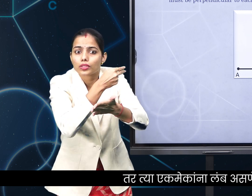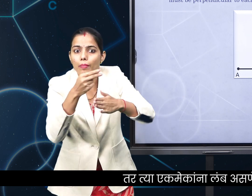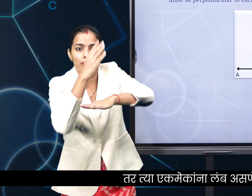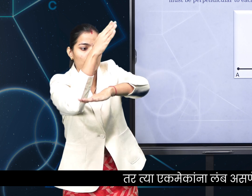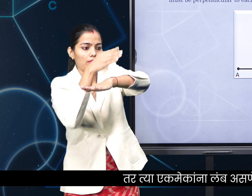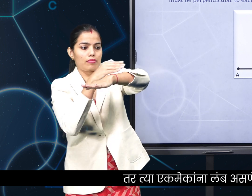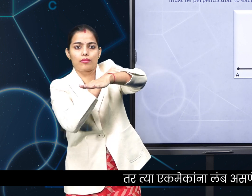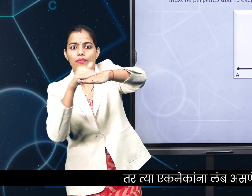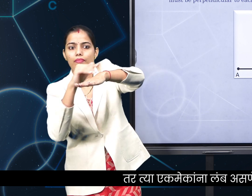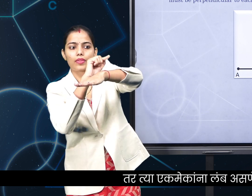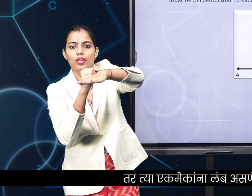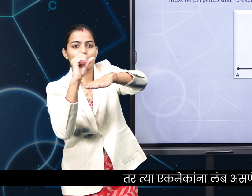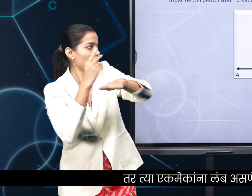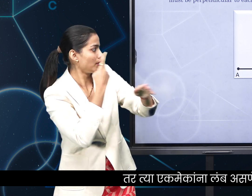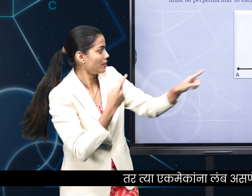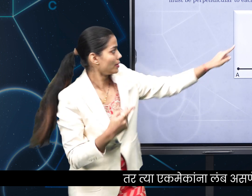असणे आवश्यक आहे.